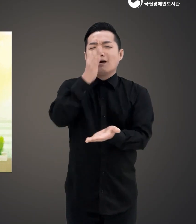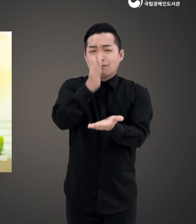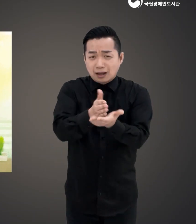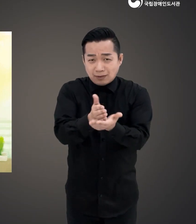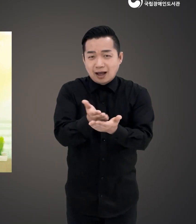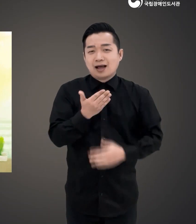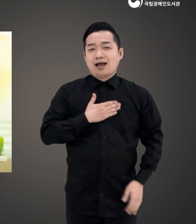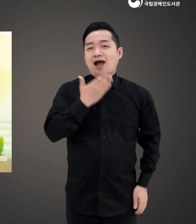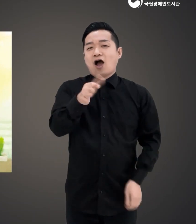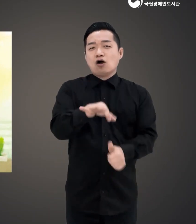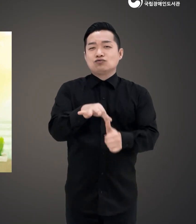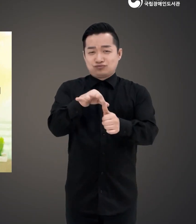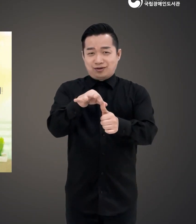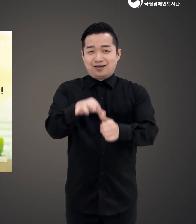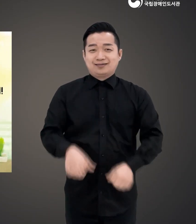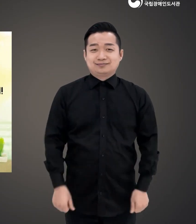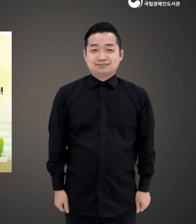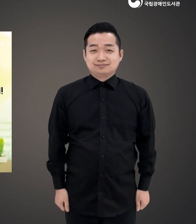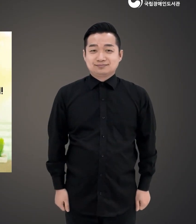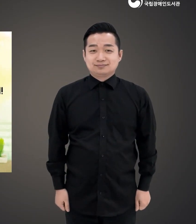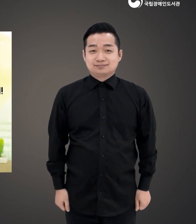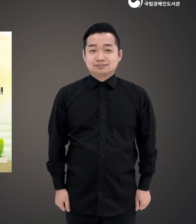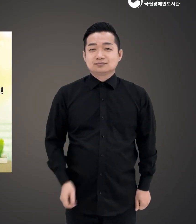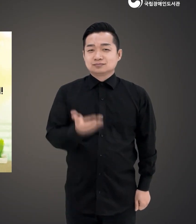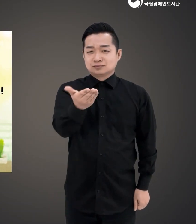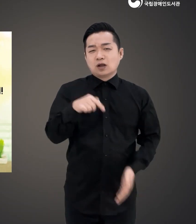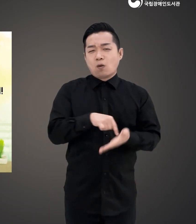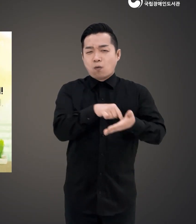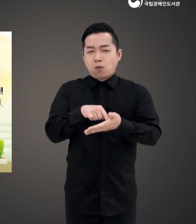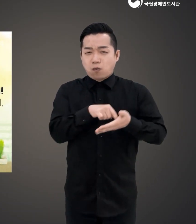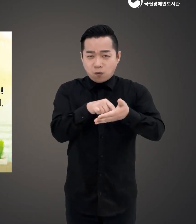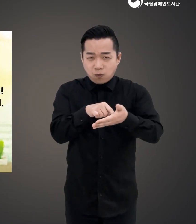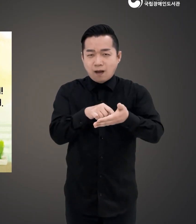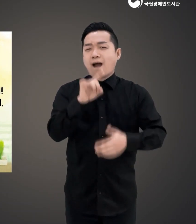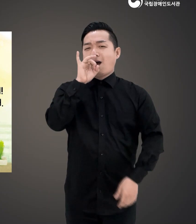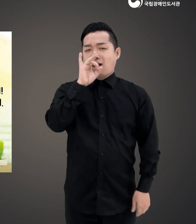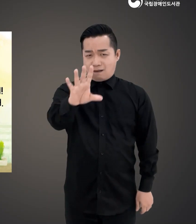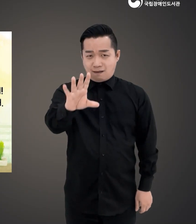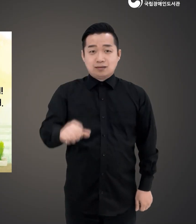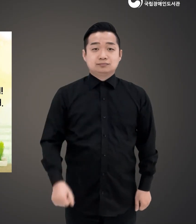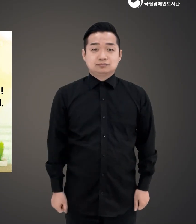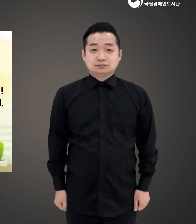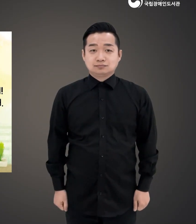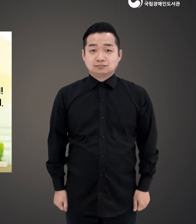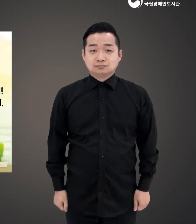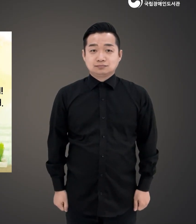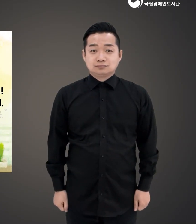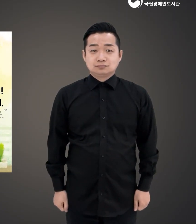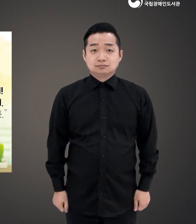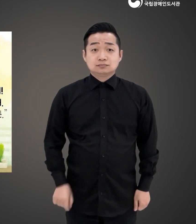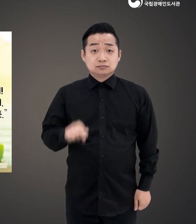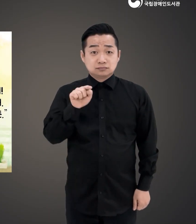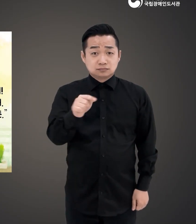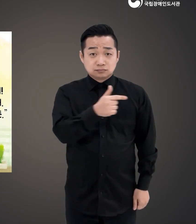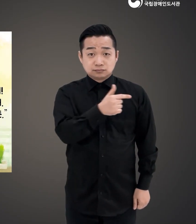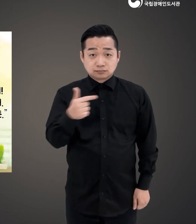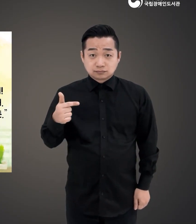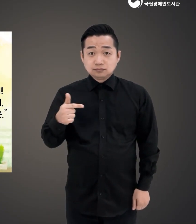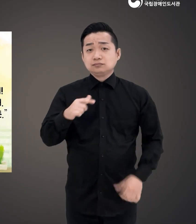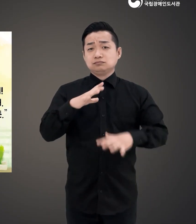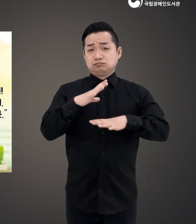걱정 마, 내가 널 구해줄게. 넌 혼자 있어선 안 돼.